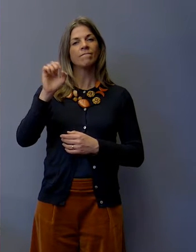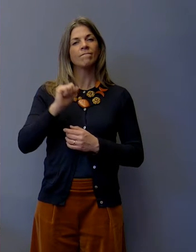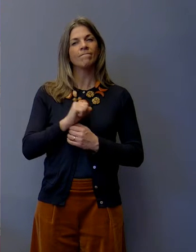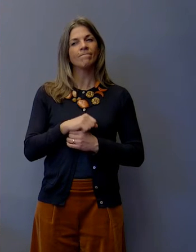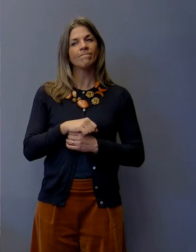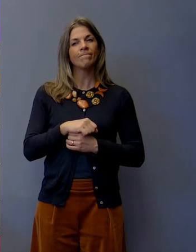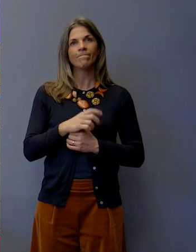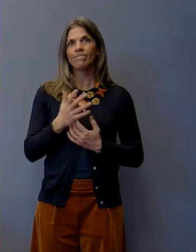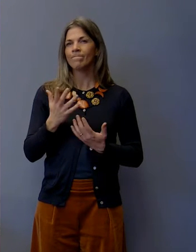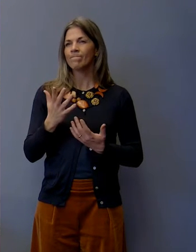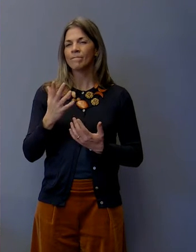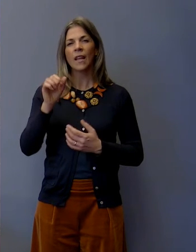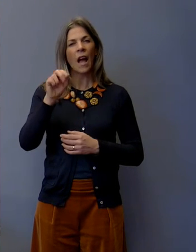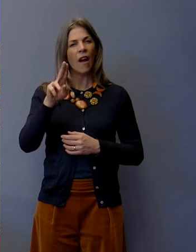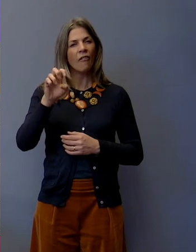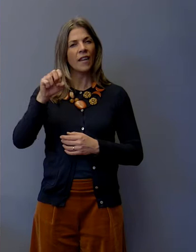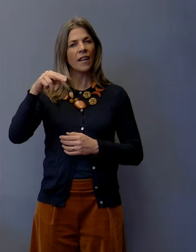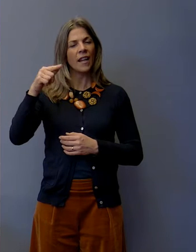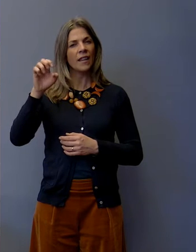consigliera venete